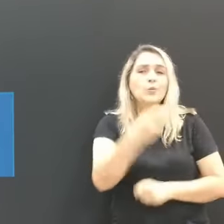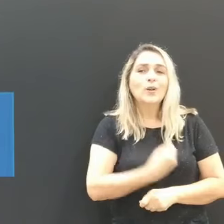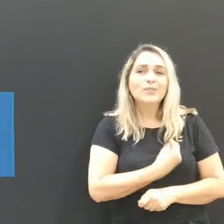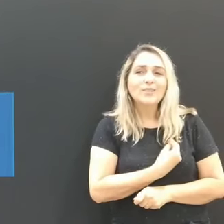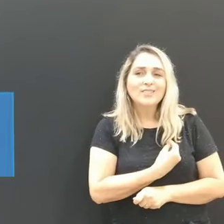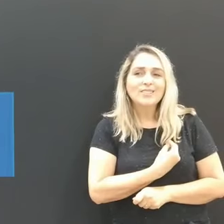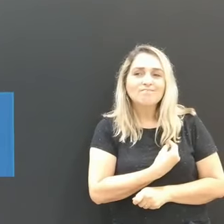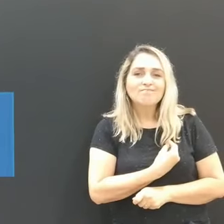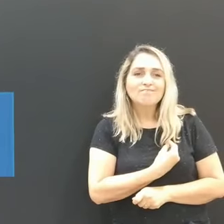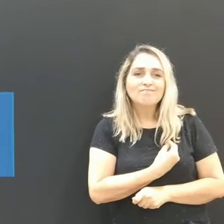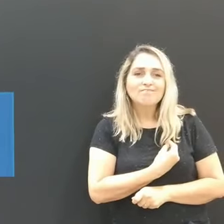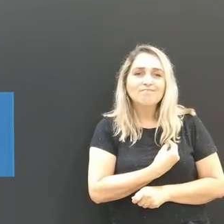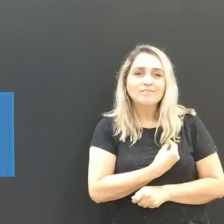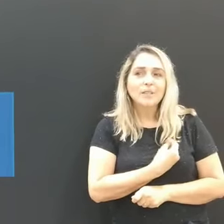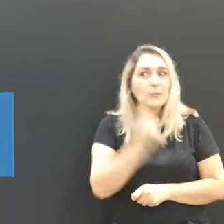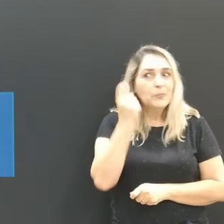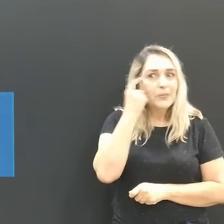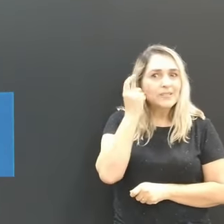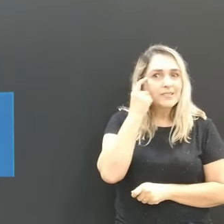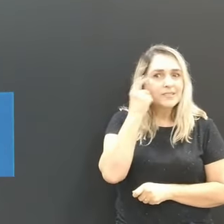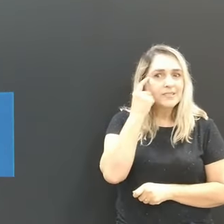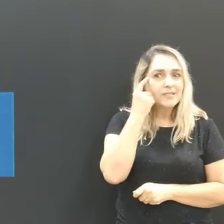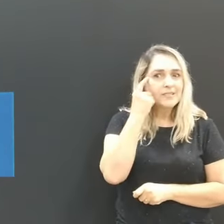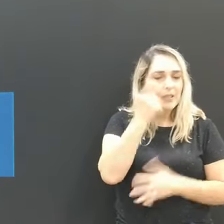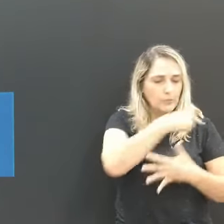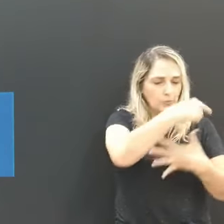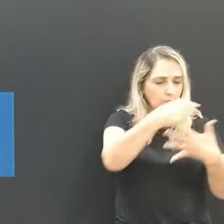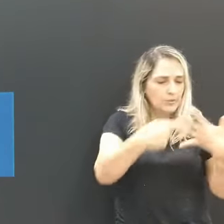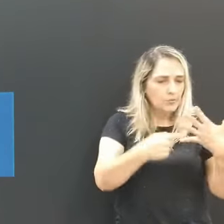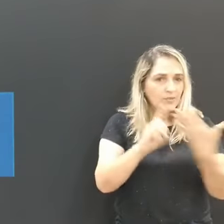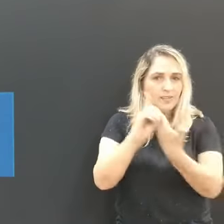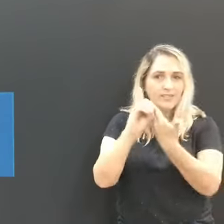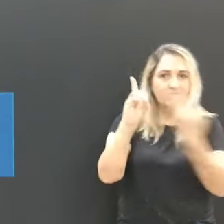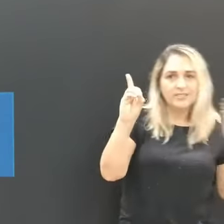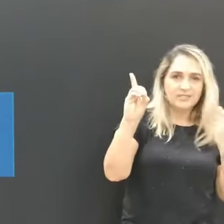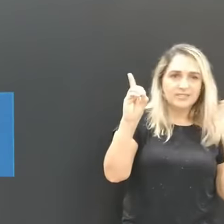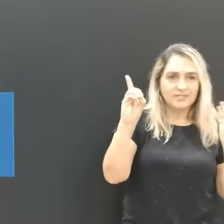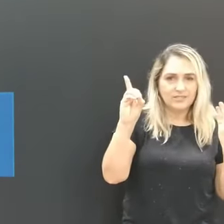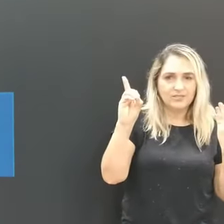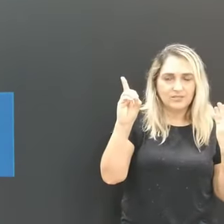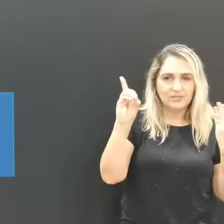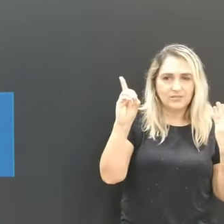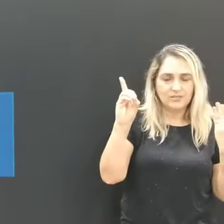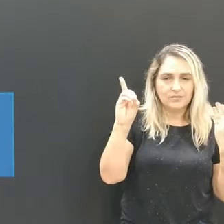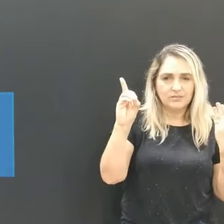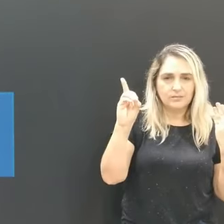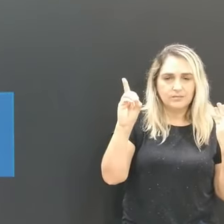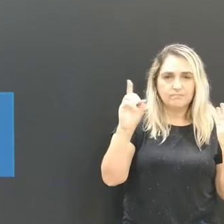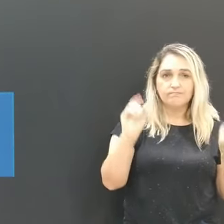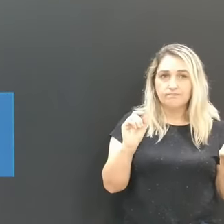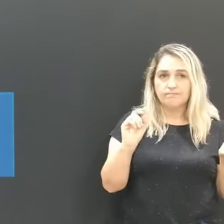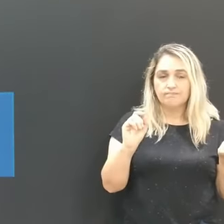sexo libertino. O que escraviza a tua vida? O que te afasta de Deus?